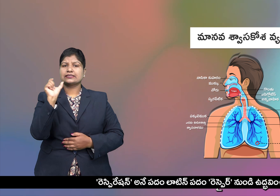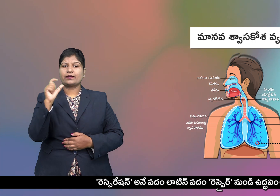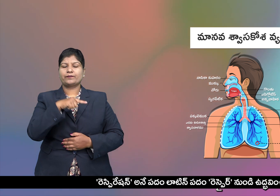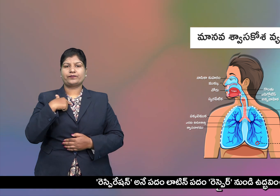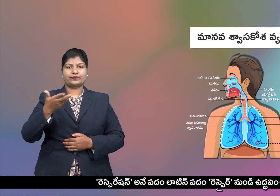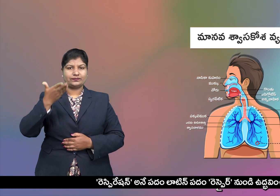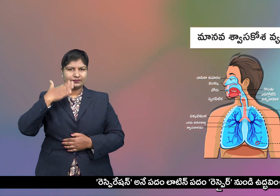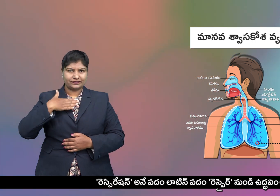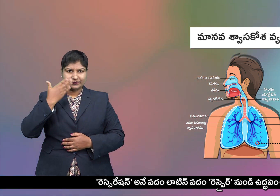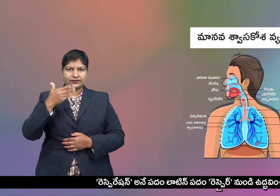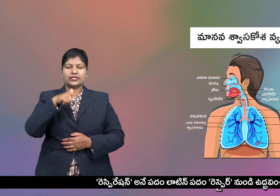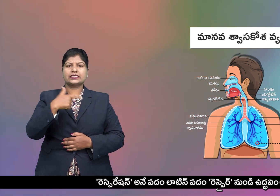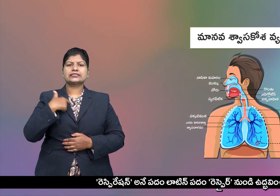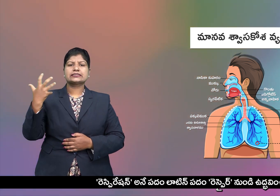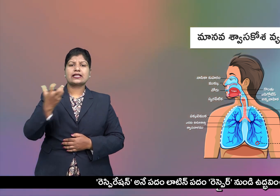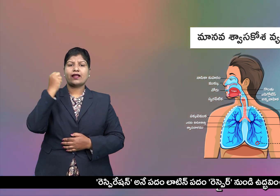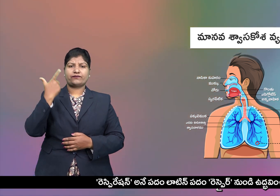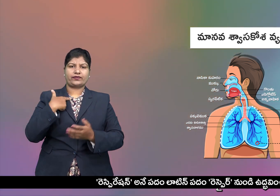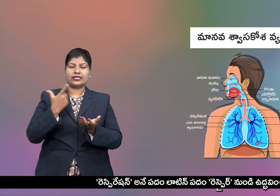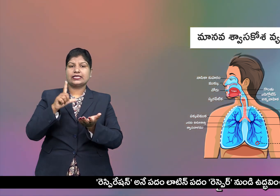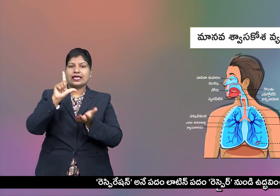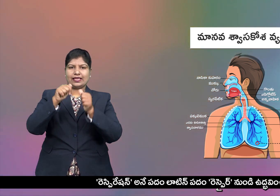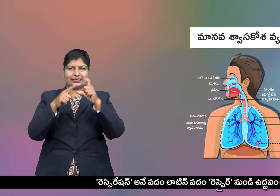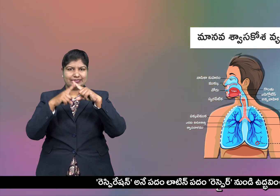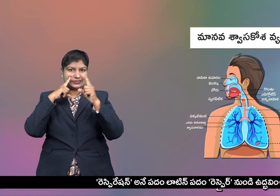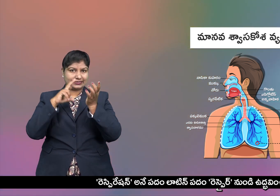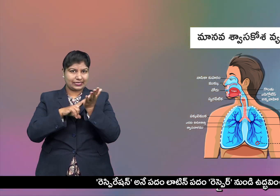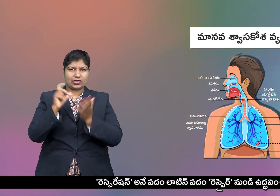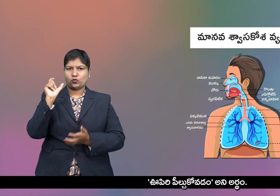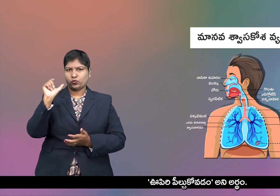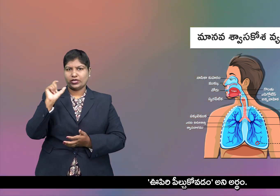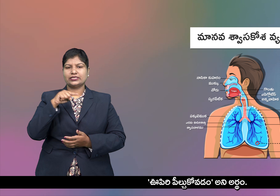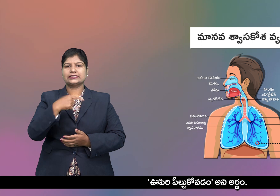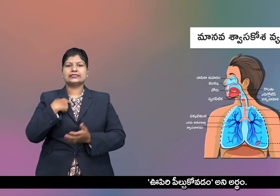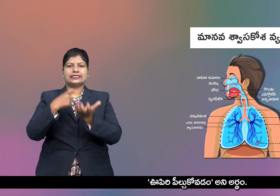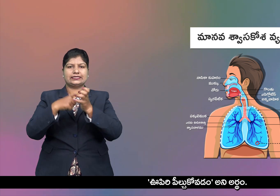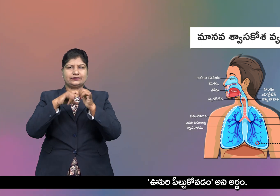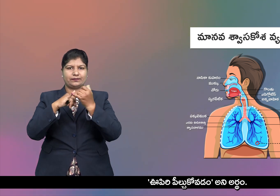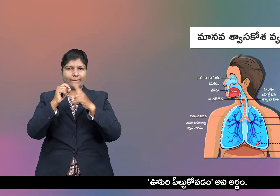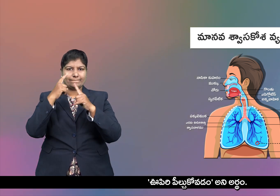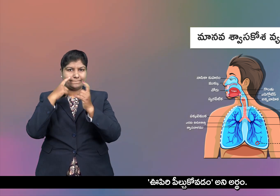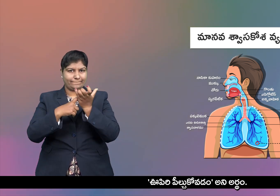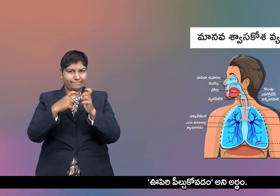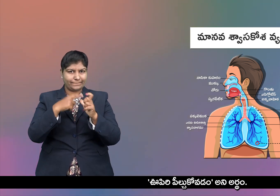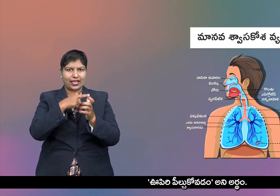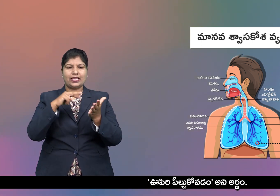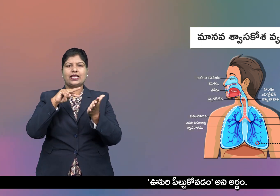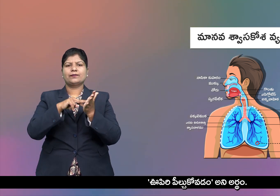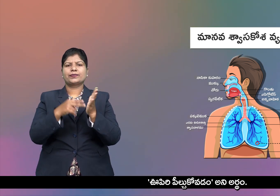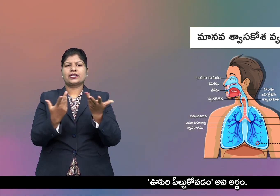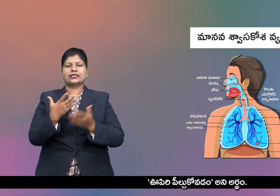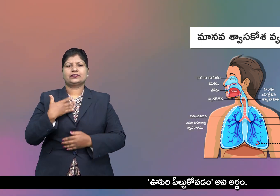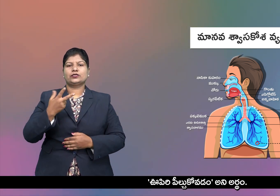రెస్పిరేషన్ అనే పదం లాటిన్ పదం రెస్పైర్ నుండి ఉద్భవించింది. ఊపిరి పీల్చుకోవడం అని అర్థం.